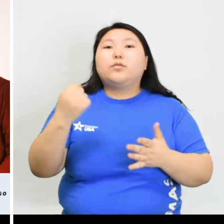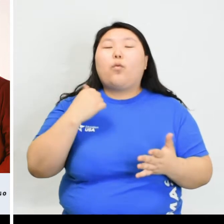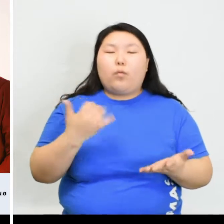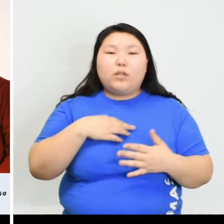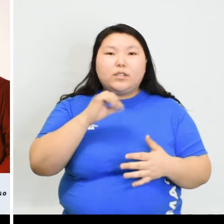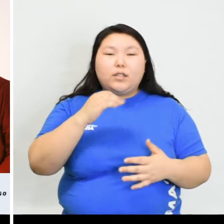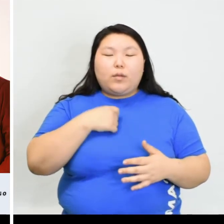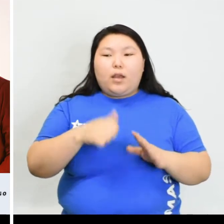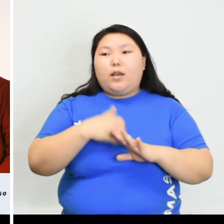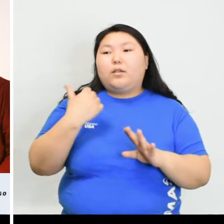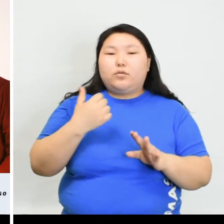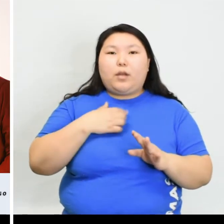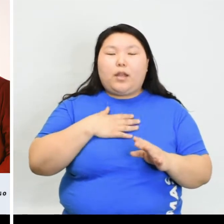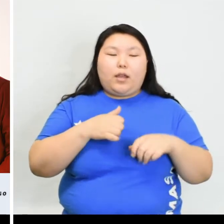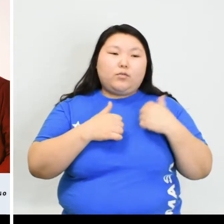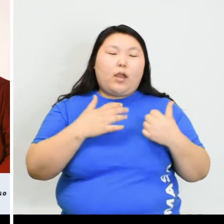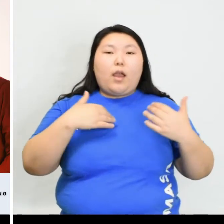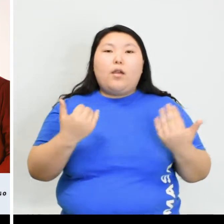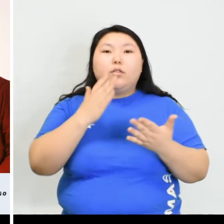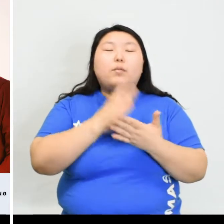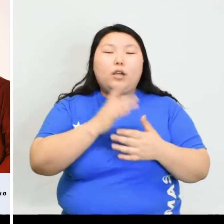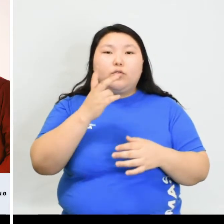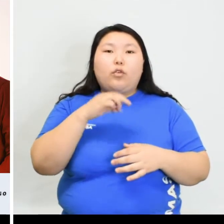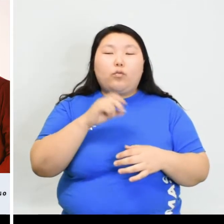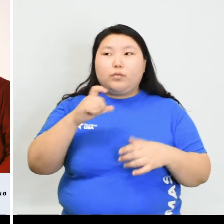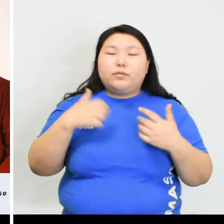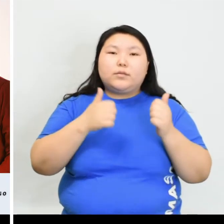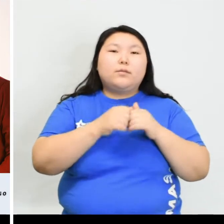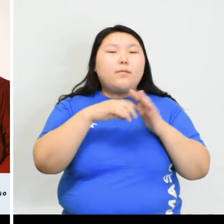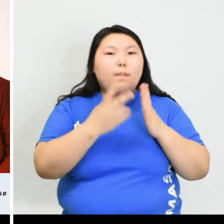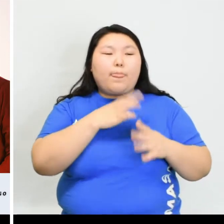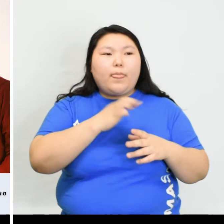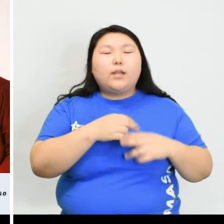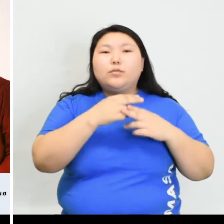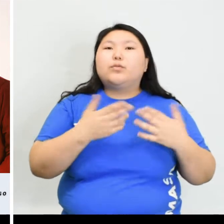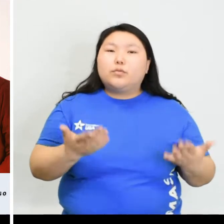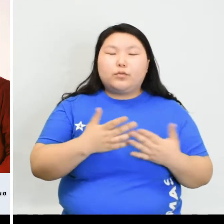энэ хажуудлахын манай хажуудлалт амьдарч байгаа нөхдөдтэй найз нартай яаж би туслах